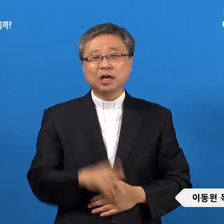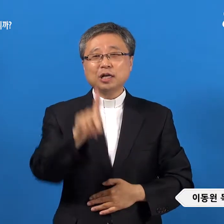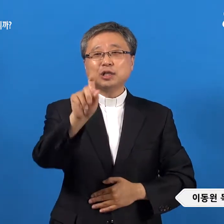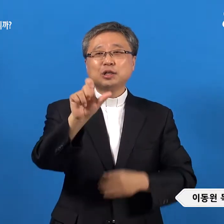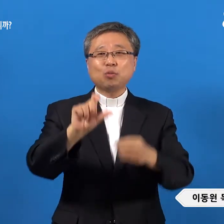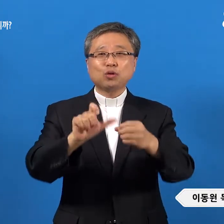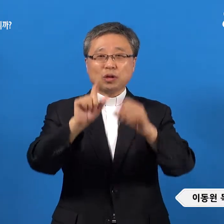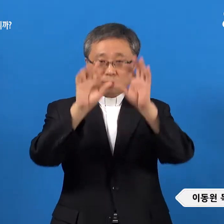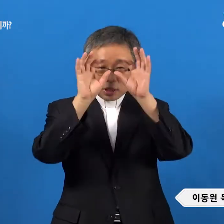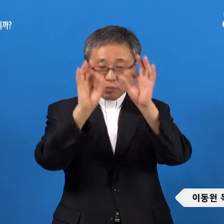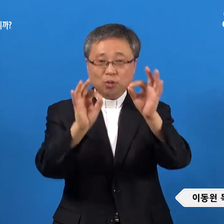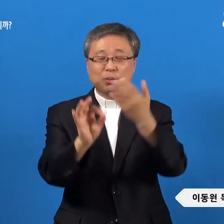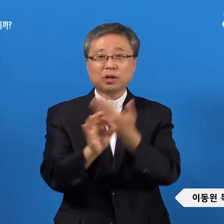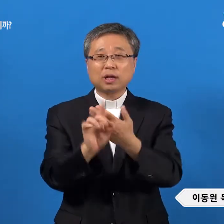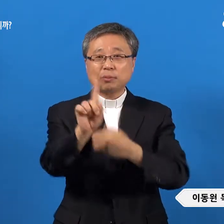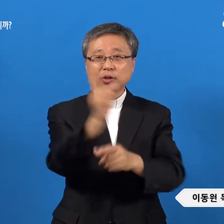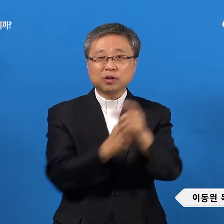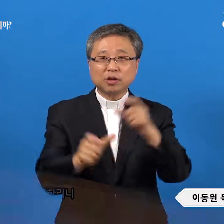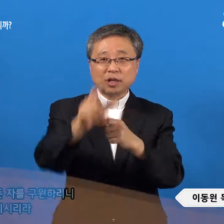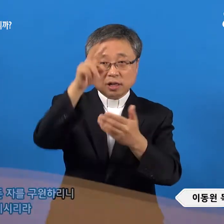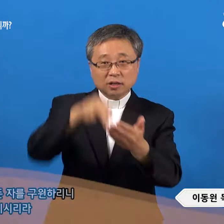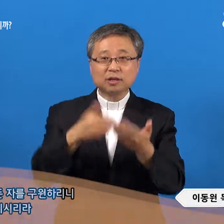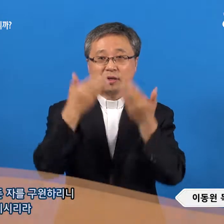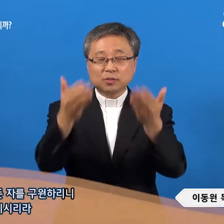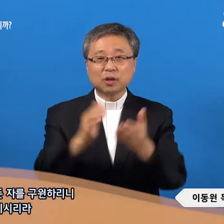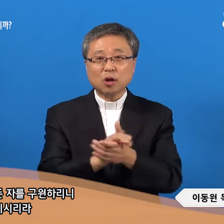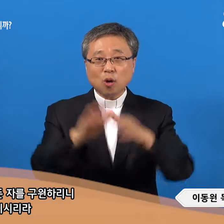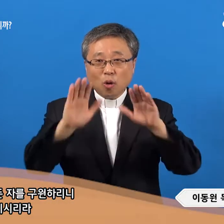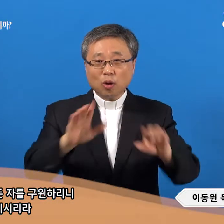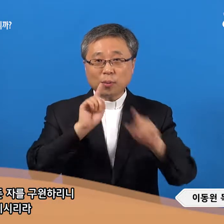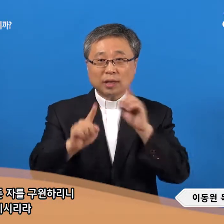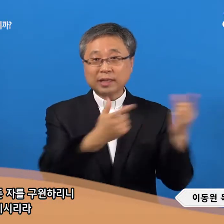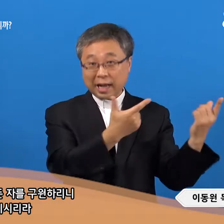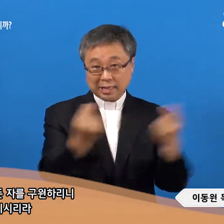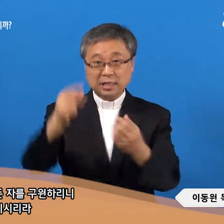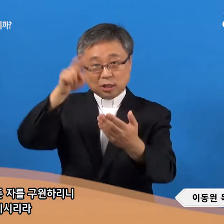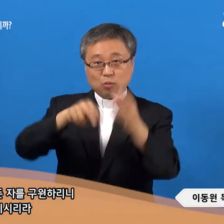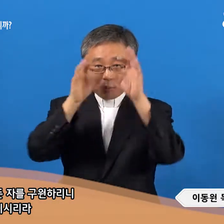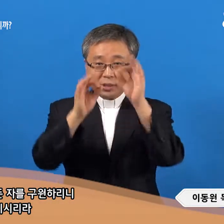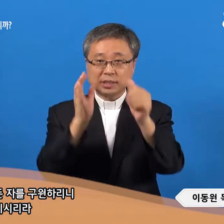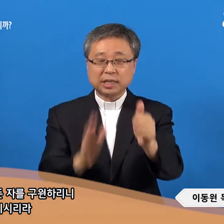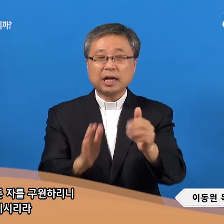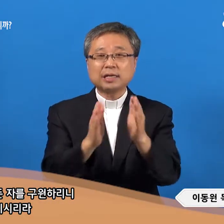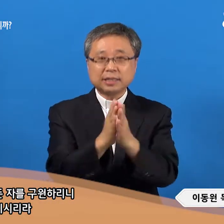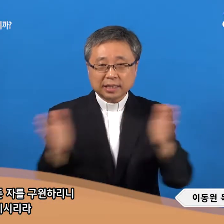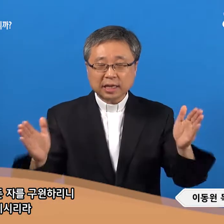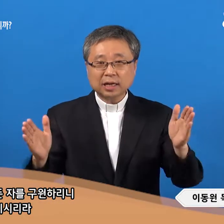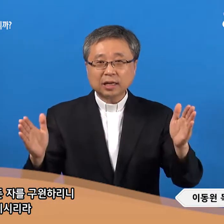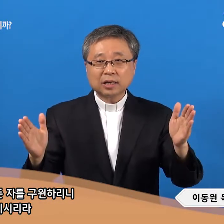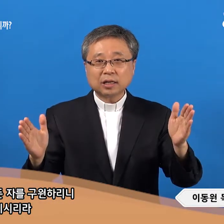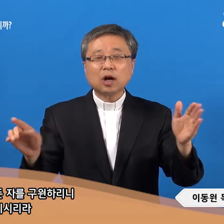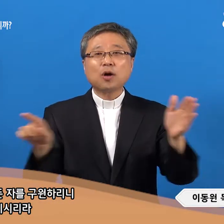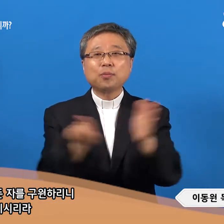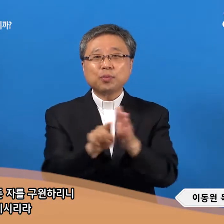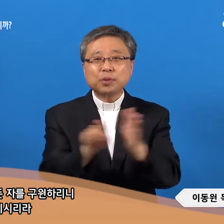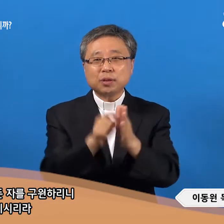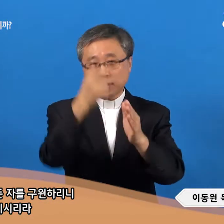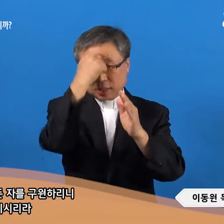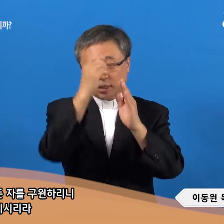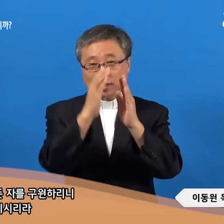15절 말씀을 한 번 더 읽겠습니다. 자, 본문의 15절을 다 같이 읽겠습니다. 시작. 믿음의 기도는